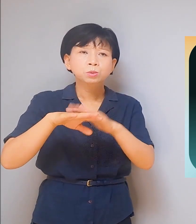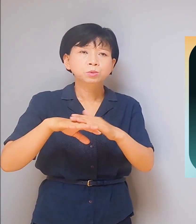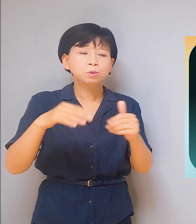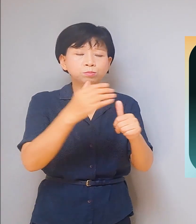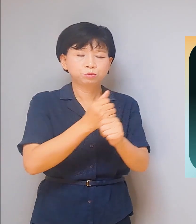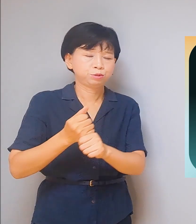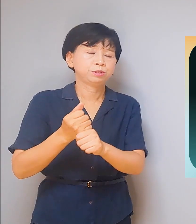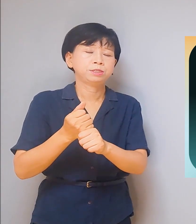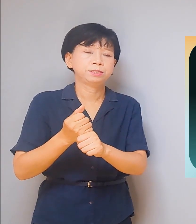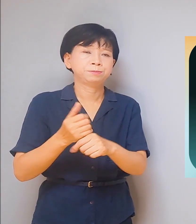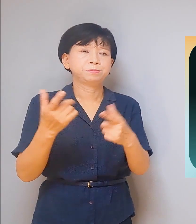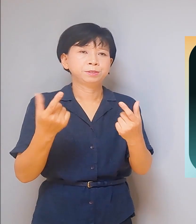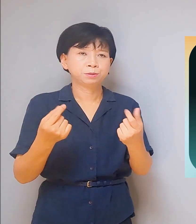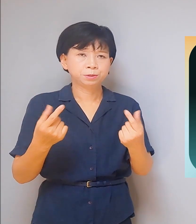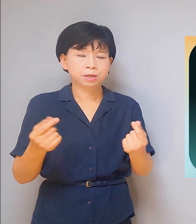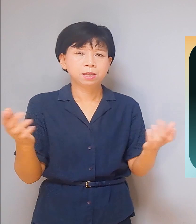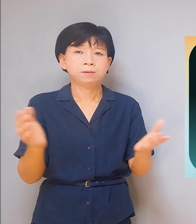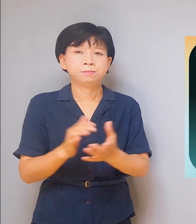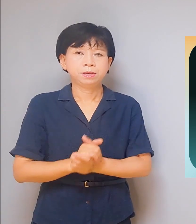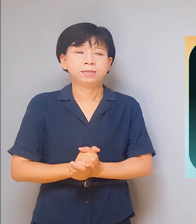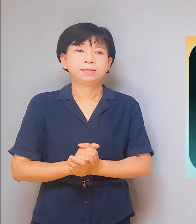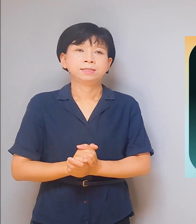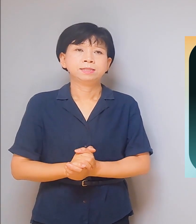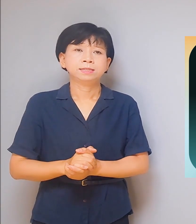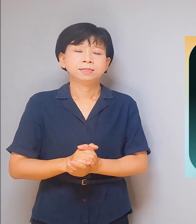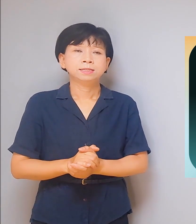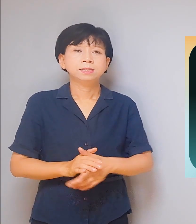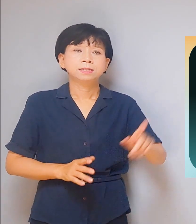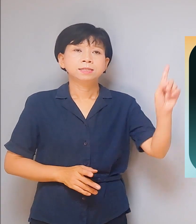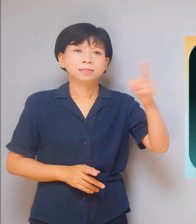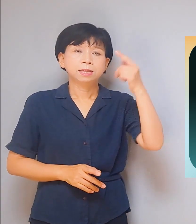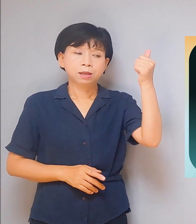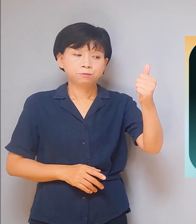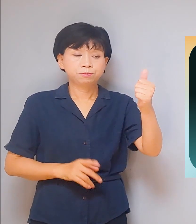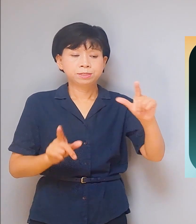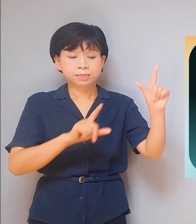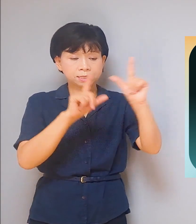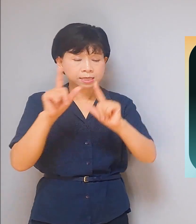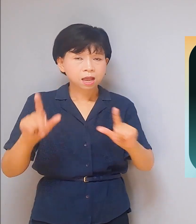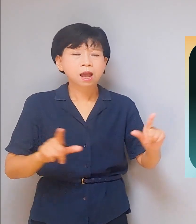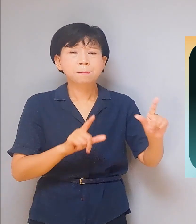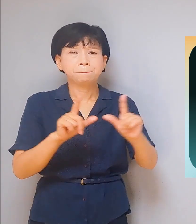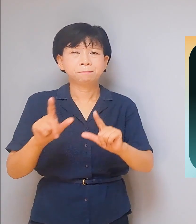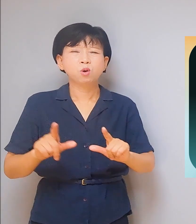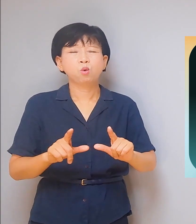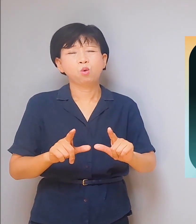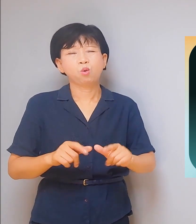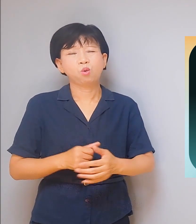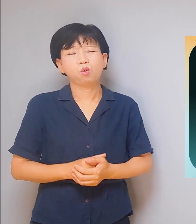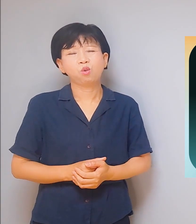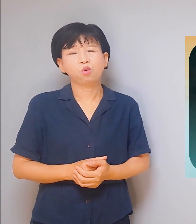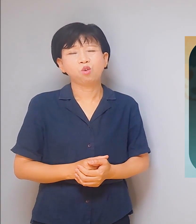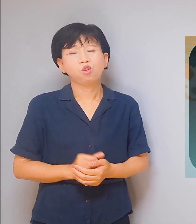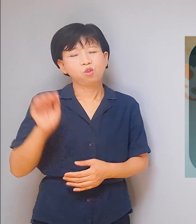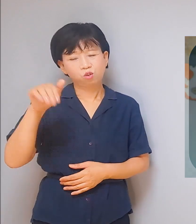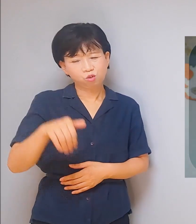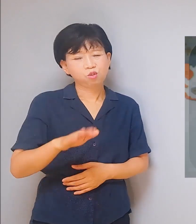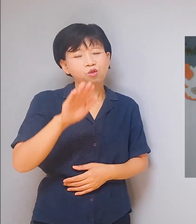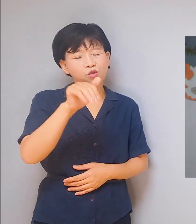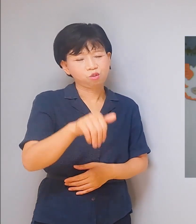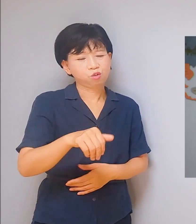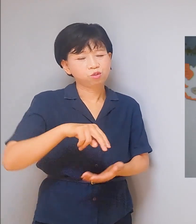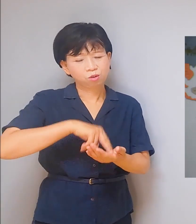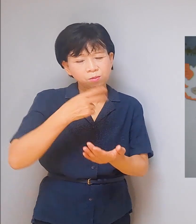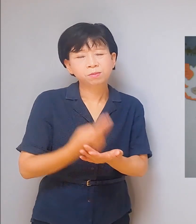손으로 붙드심이로다. 아멘. 다윗의 인생길이 만만하지 않았다라는 거죠.